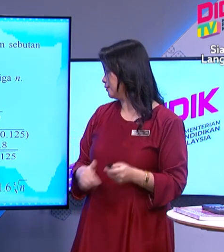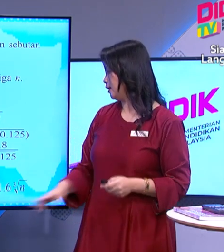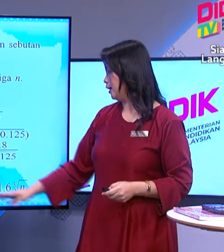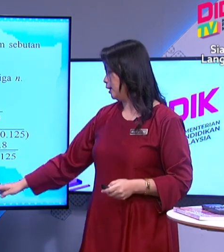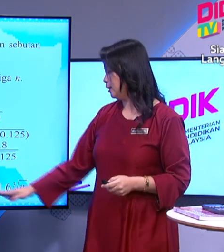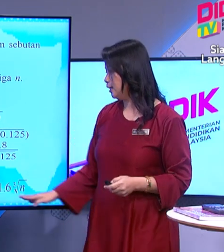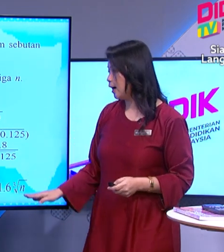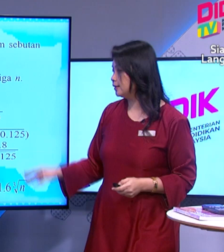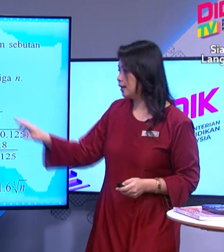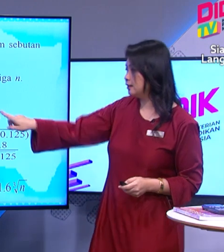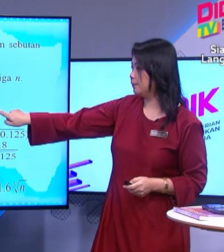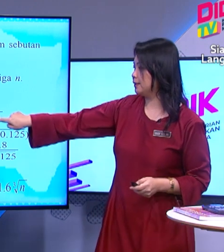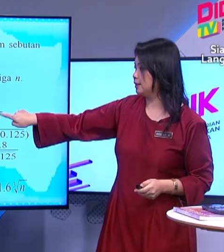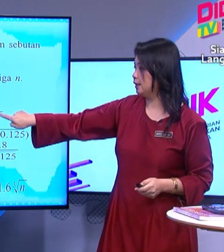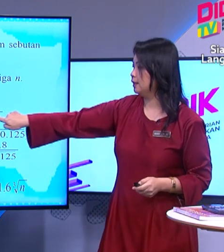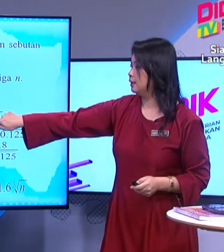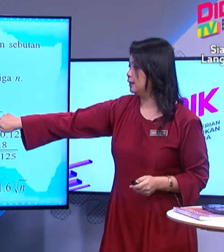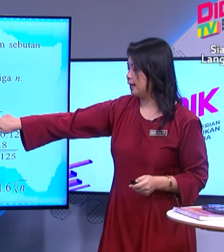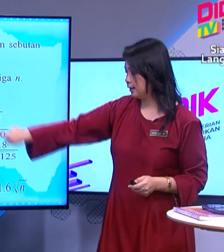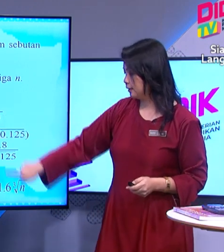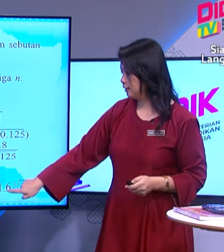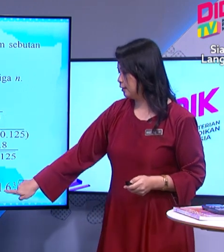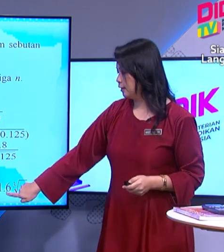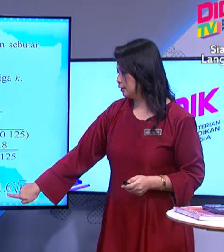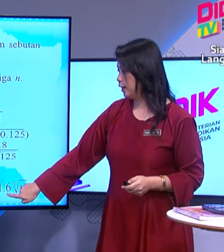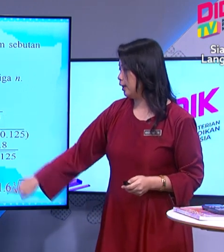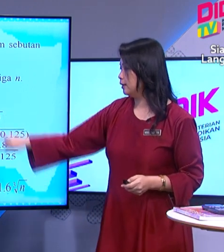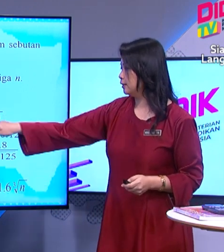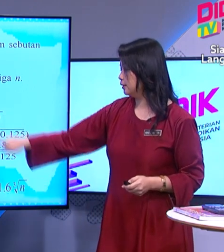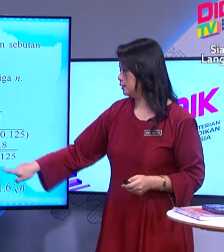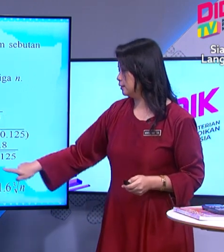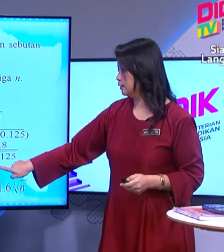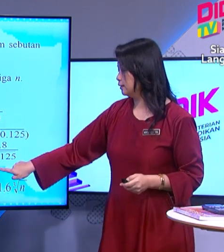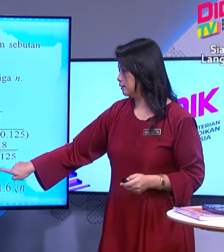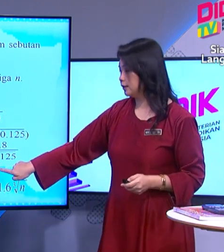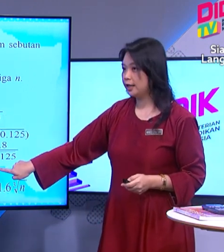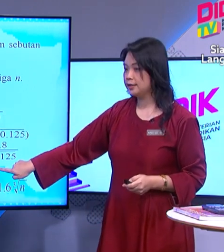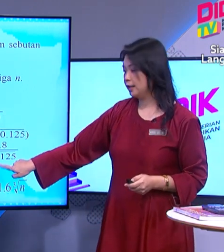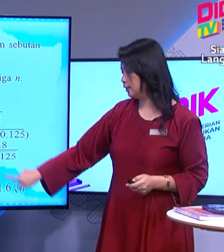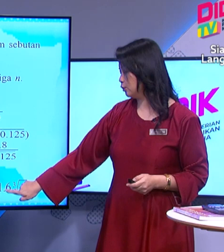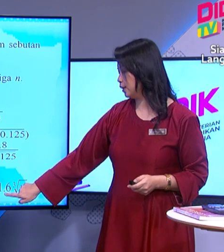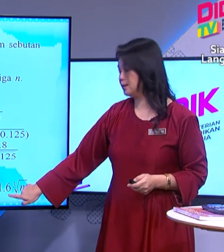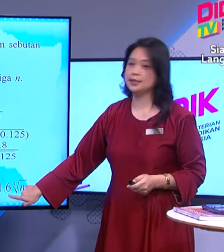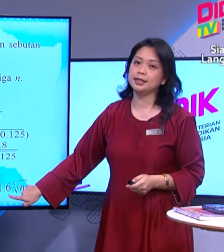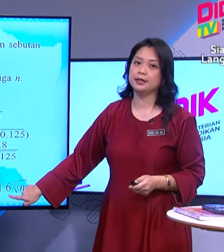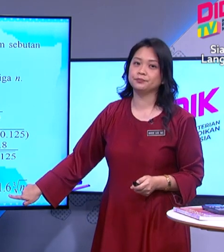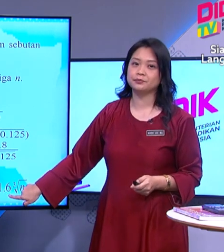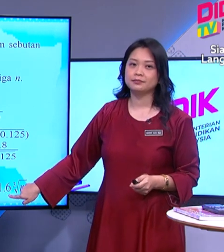Hai C ini adalah daripada sini di-like dan chicken kesini kita tulis di sini